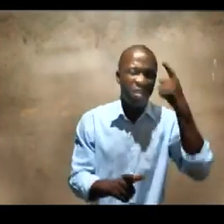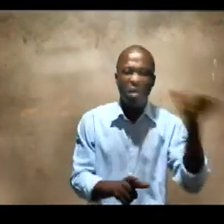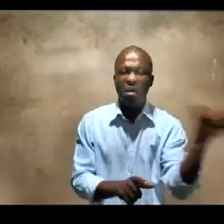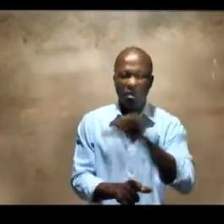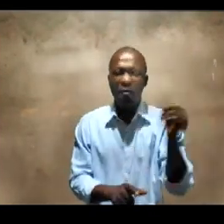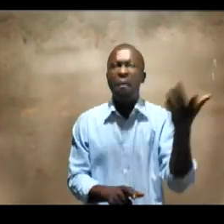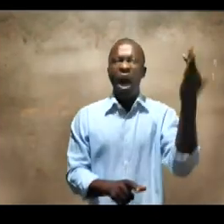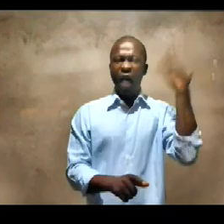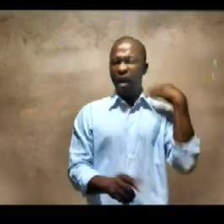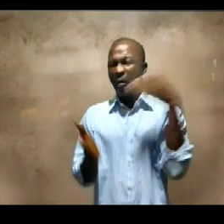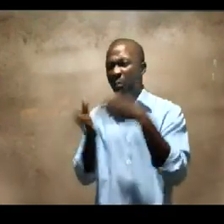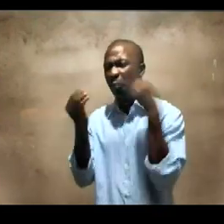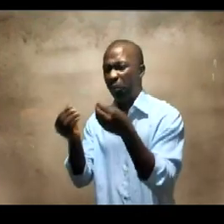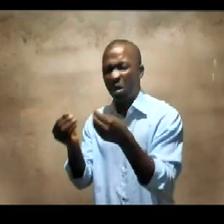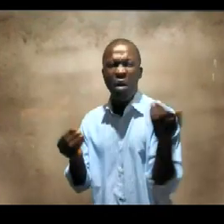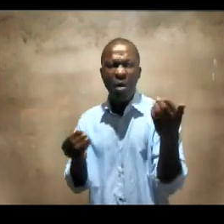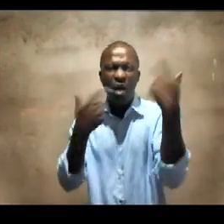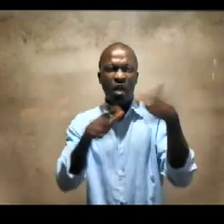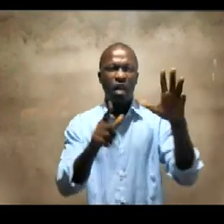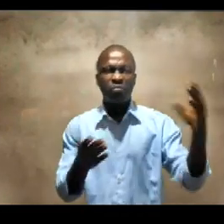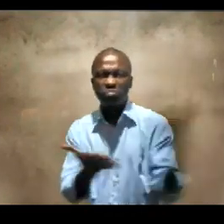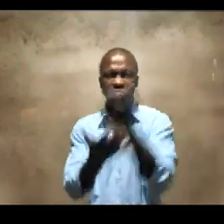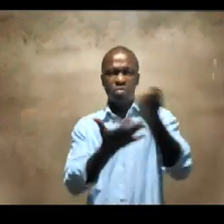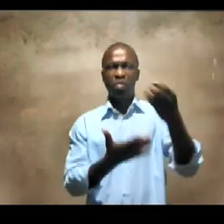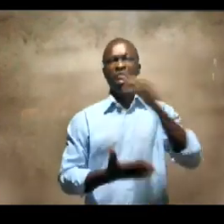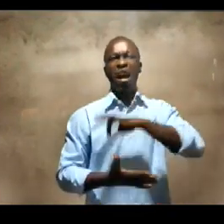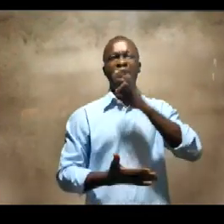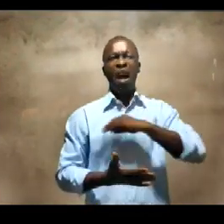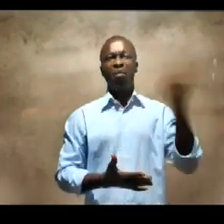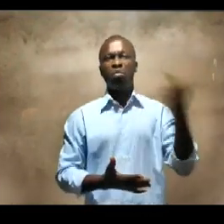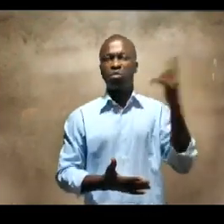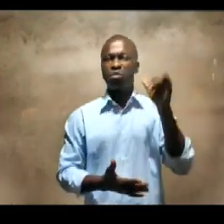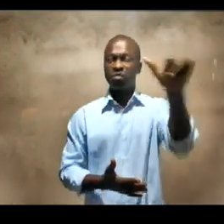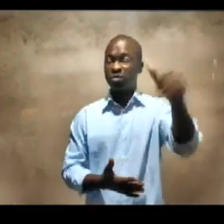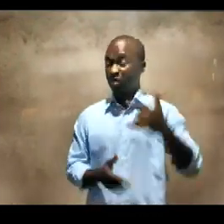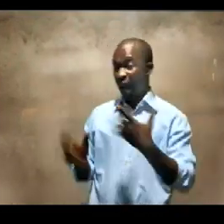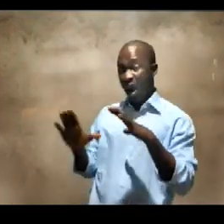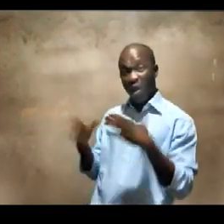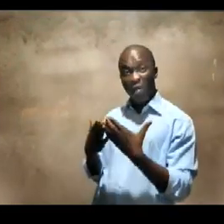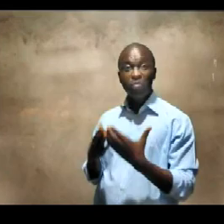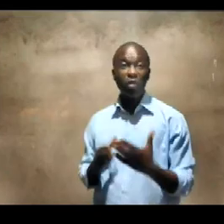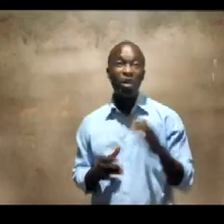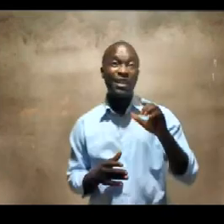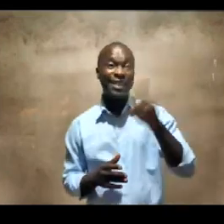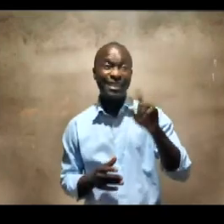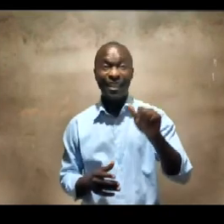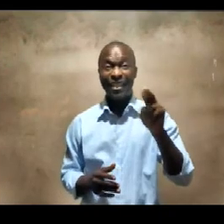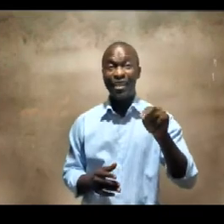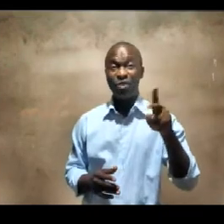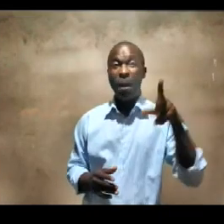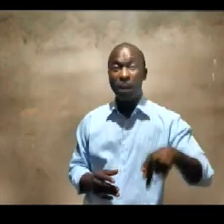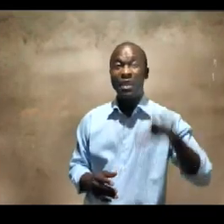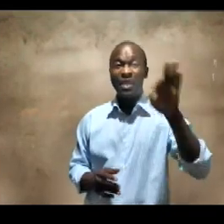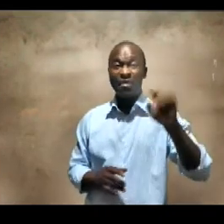est d'accord pour comprendre que c'est vraiment une stratégie aujourd'hui du ZANU-PF, une stratégie du parti au